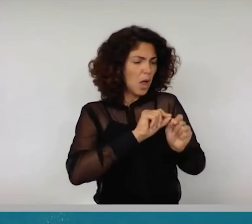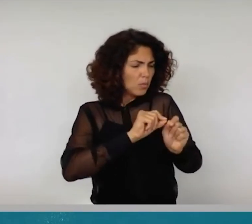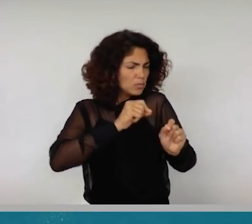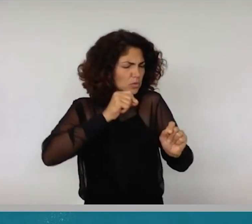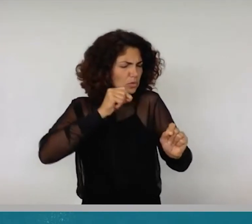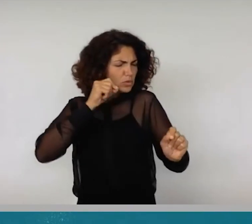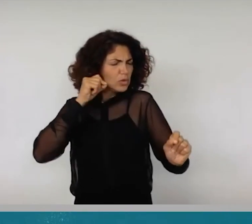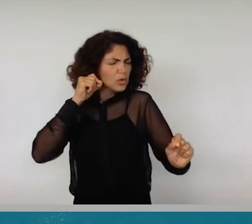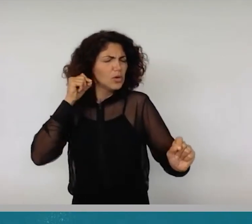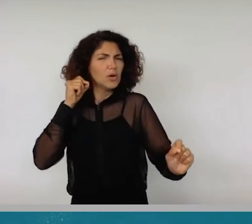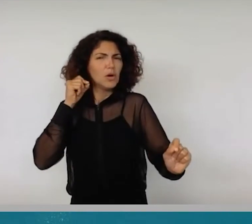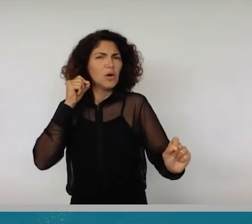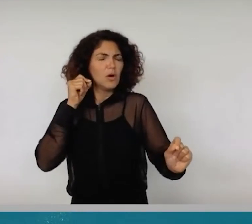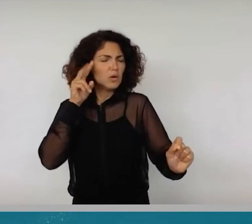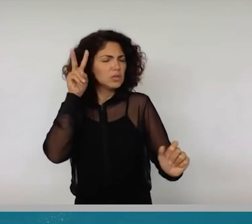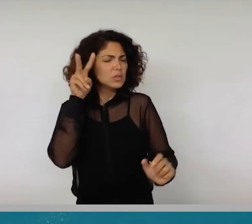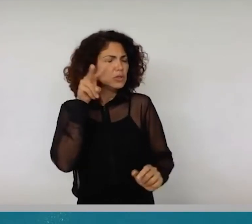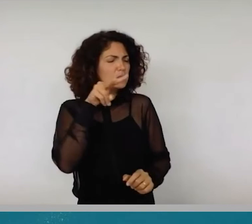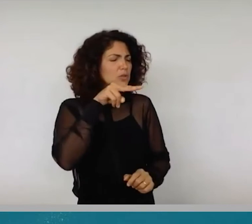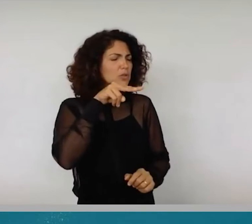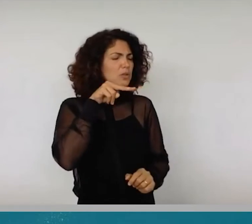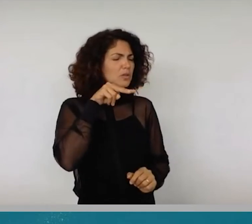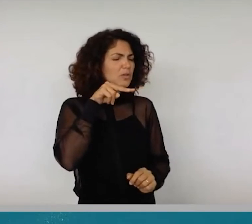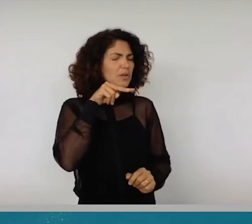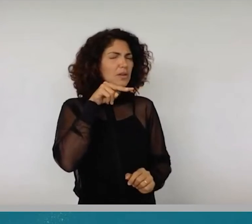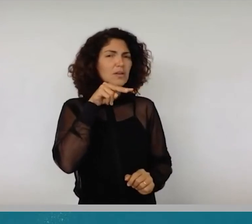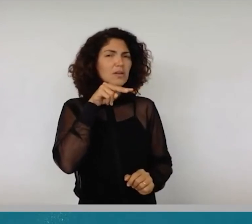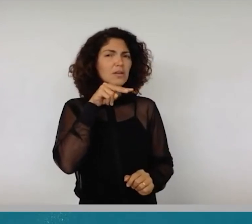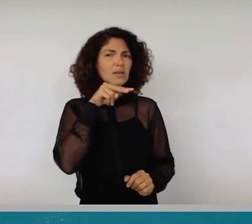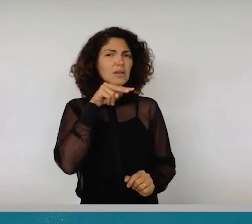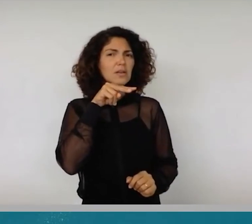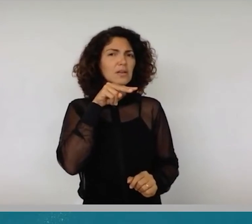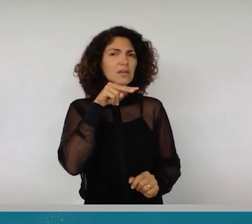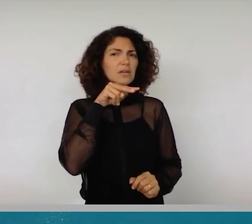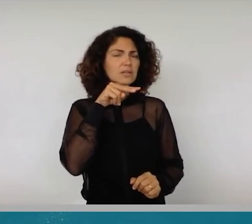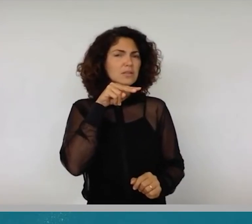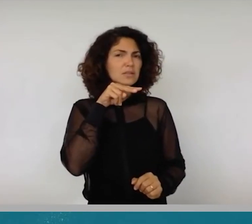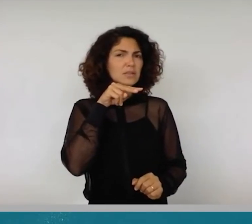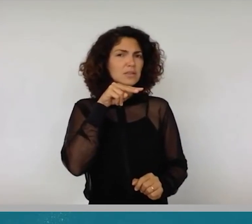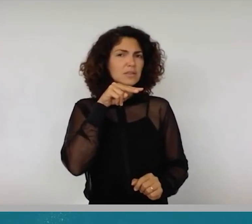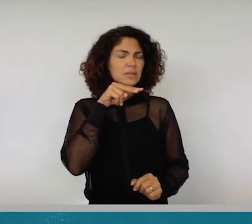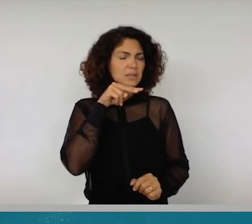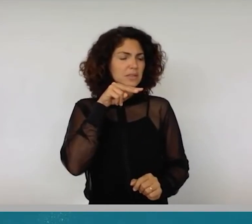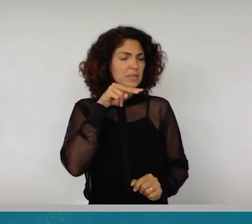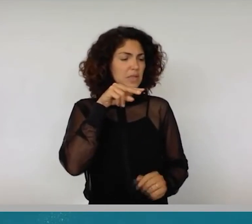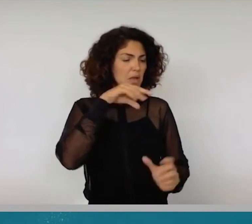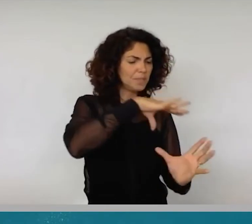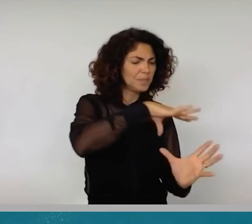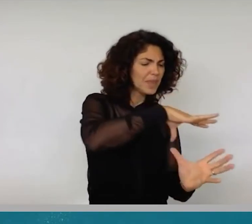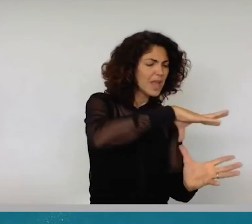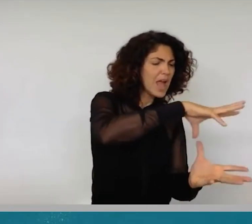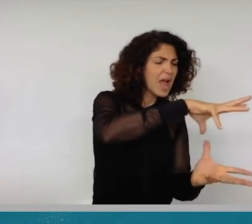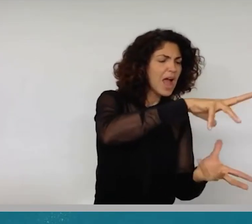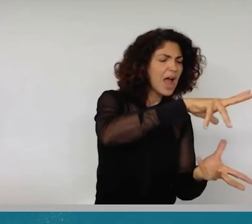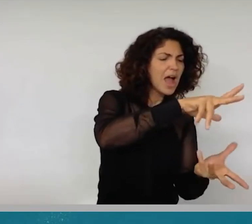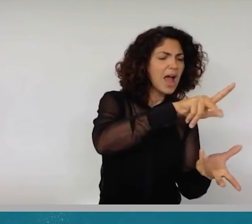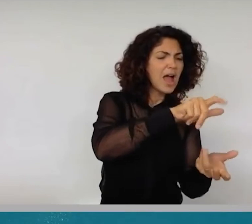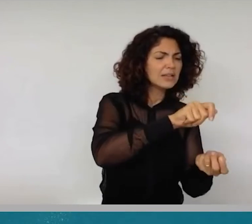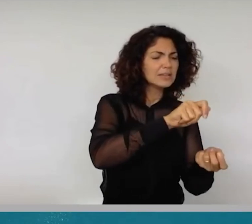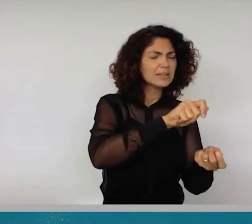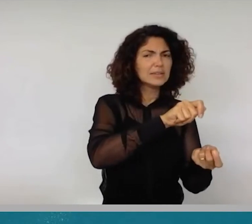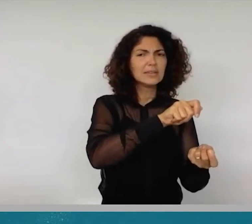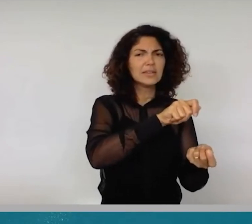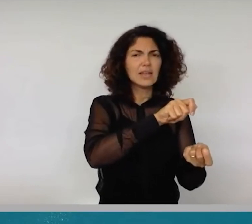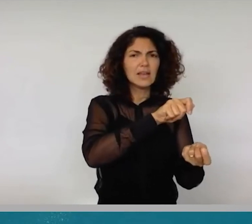Terra e vai indo lá para o infinito, você vai ver que aquele, né, planeta Terra, onde eu e você vivemos, é